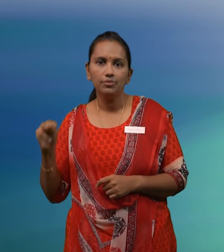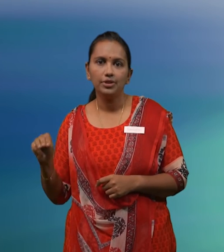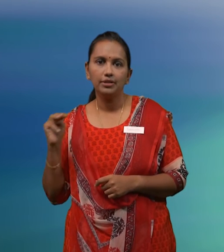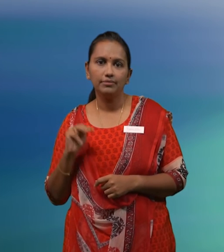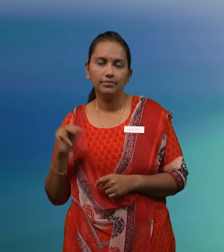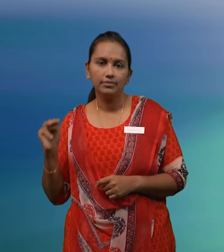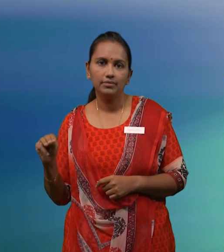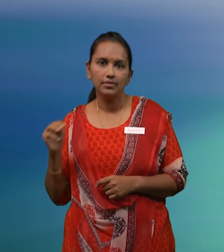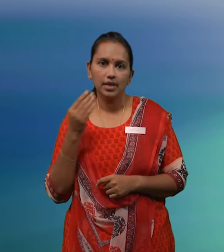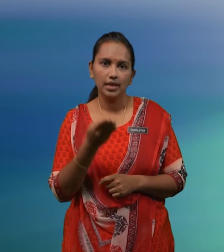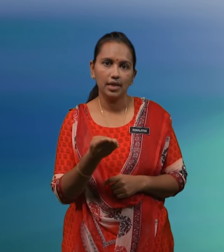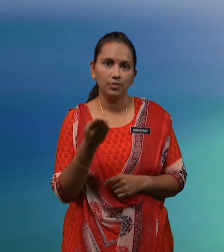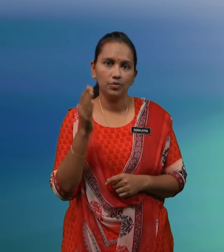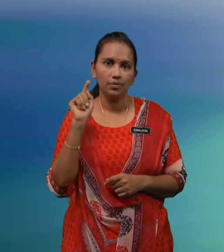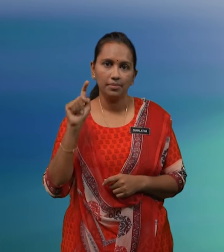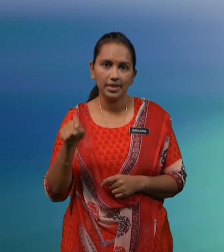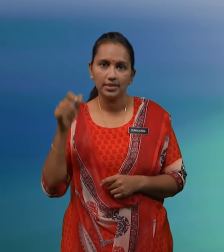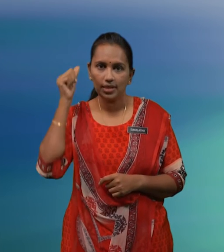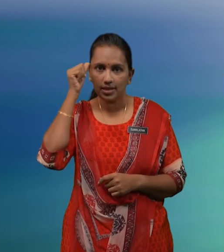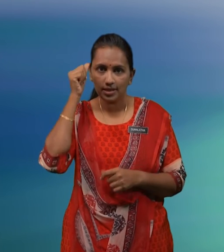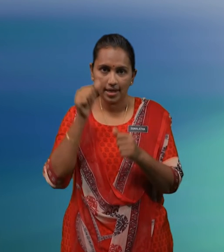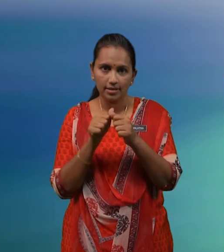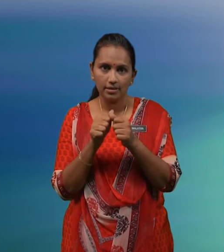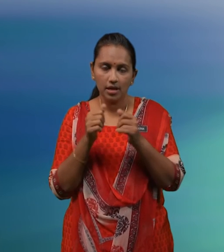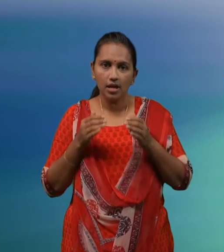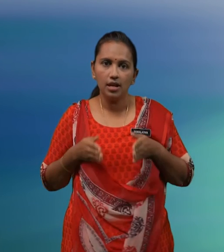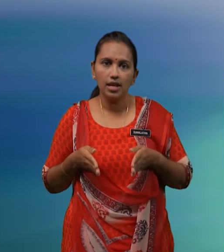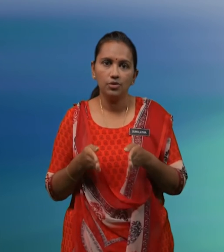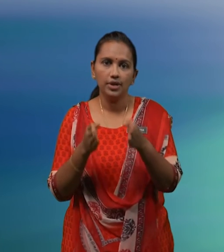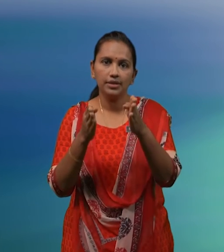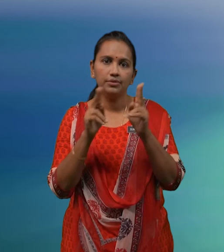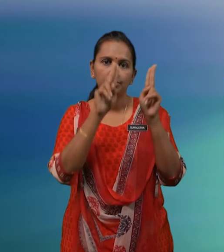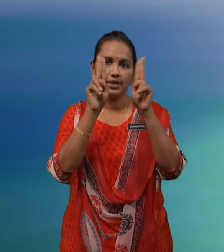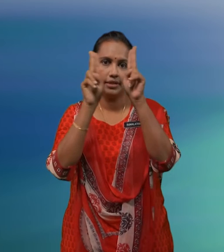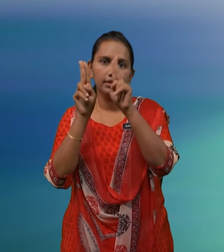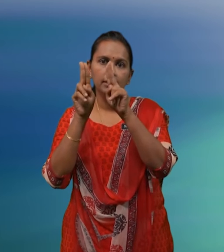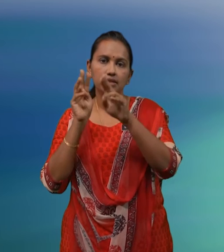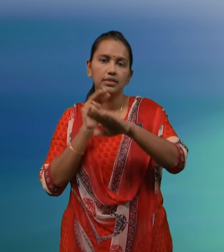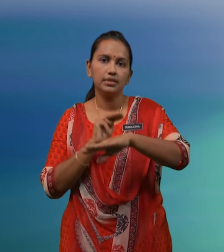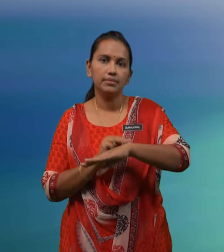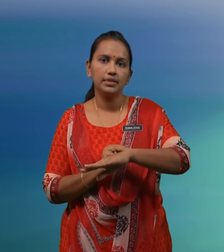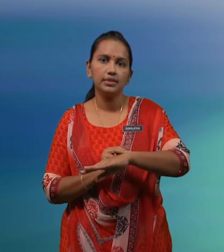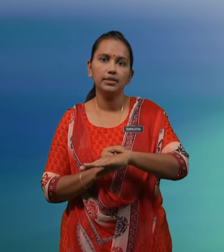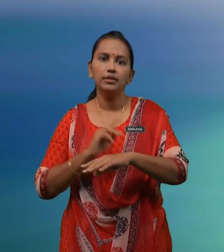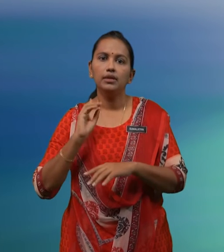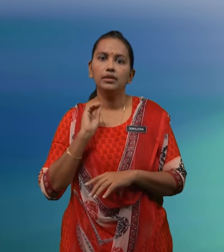Murid-murid, kamu masih ingat laluan udara semasa